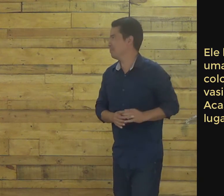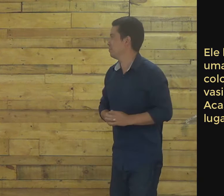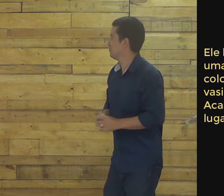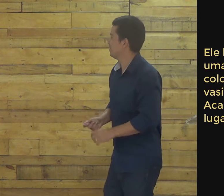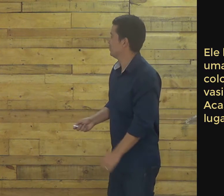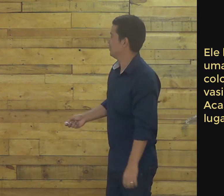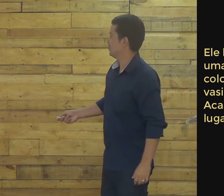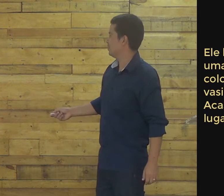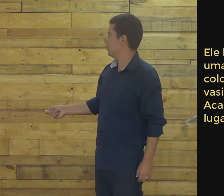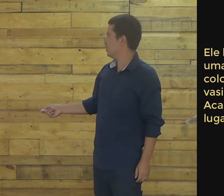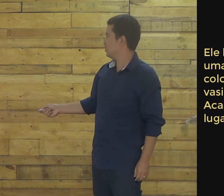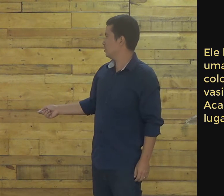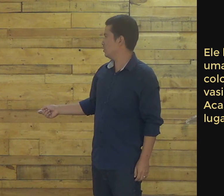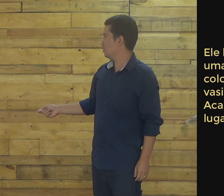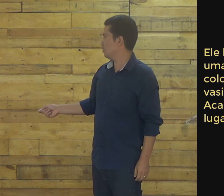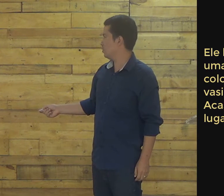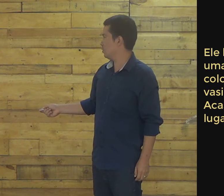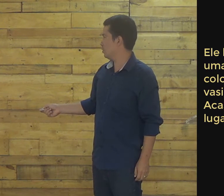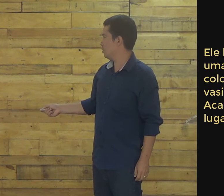É o que diz ali a tradução da Bíblia.